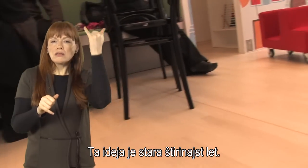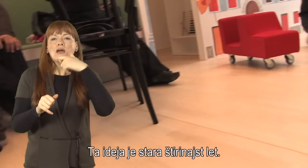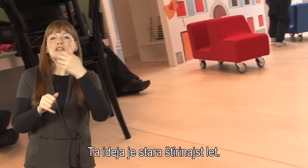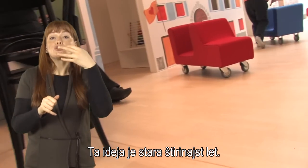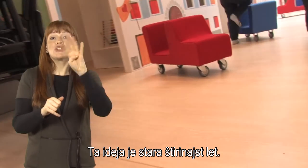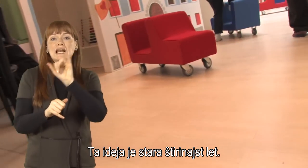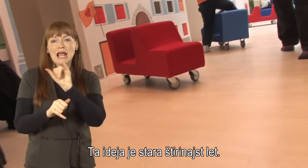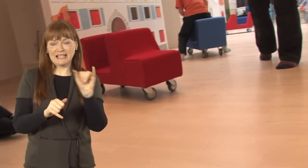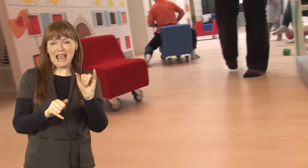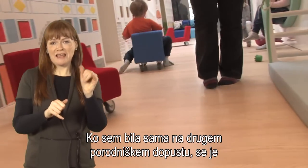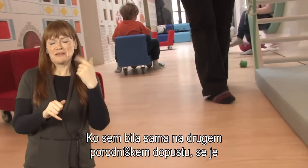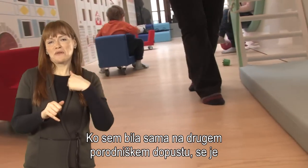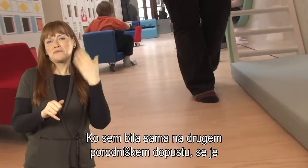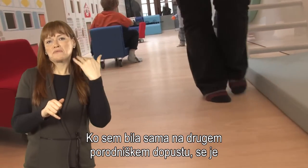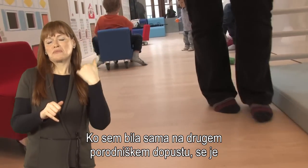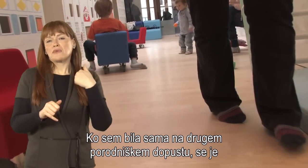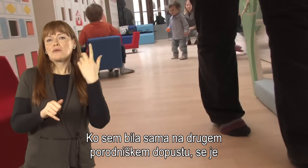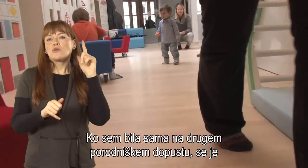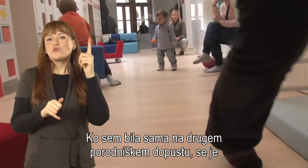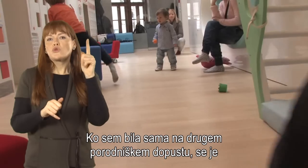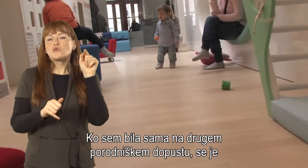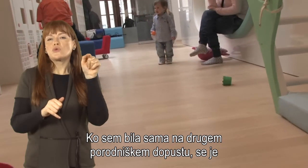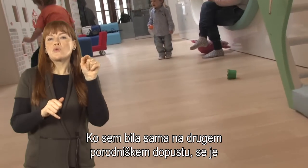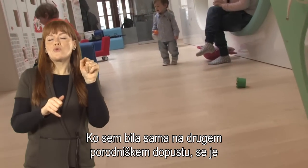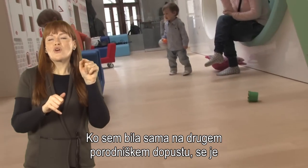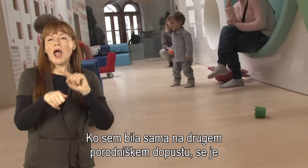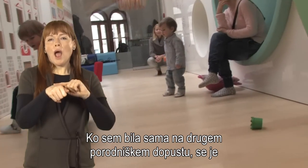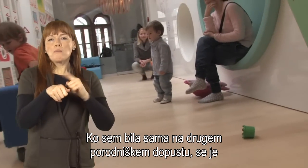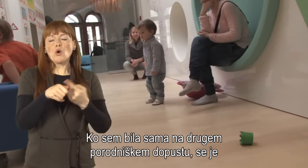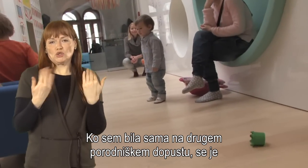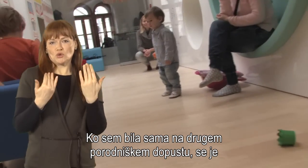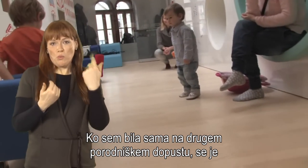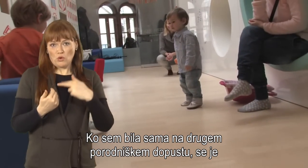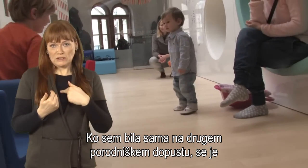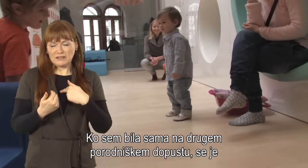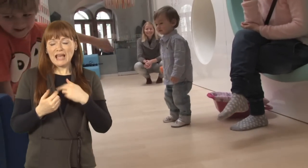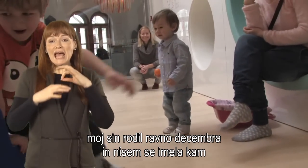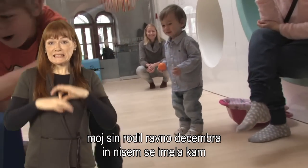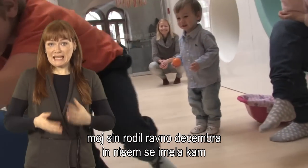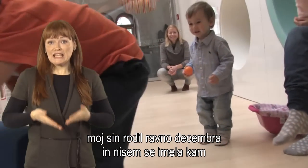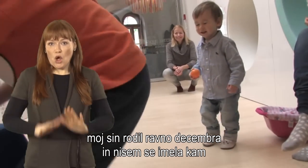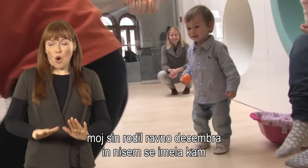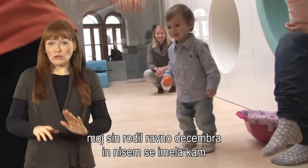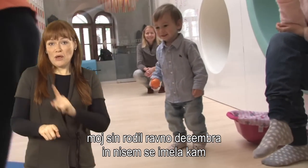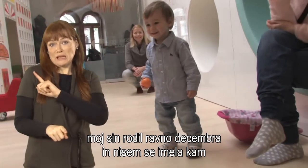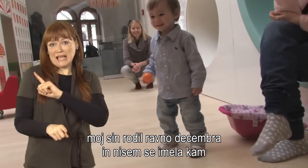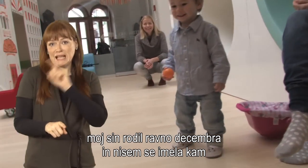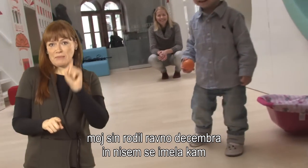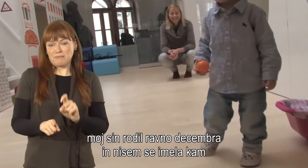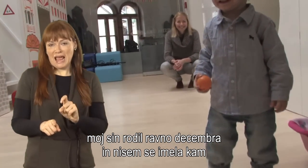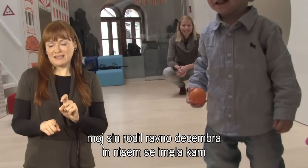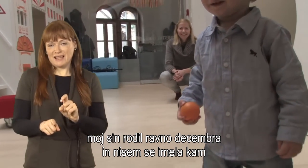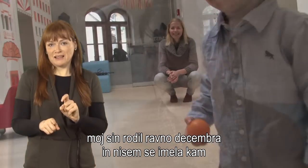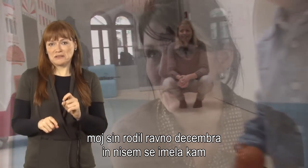je stara 14 let. Moram reči, da ko sem bila jaz na drugem porodniškem dopustu, se je moj sin rodil ravno decembra